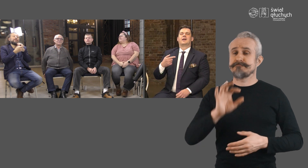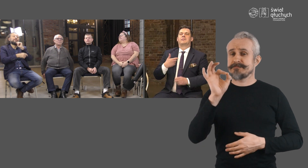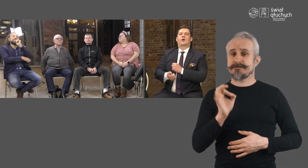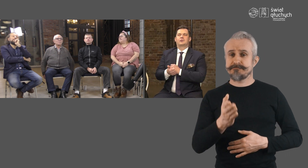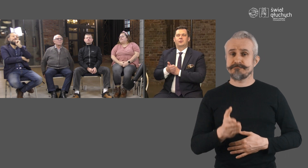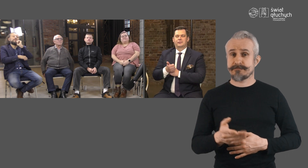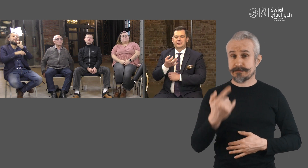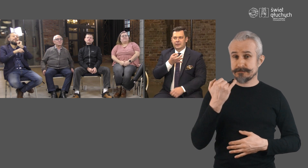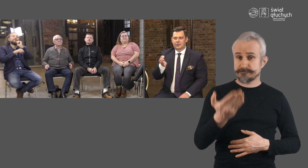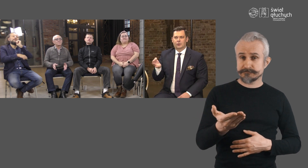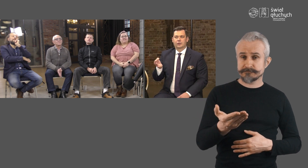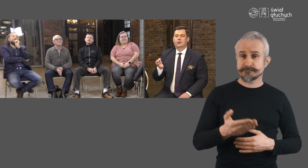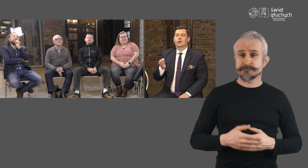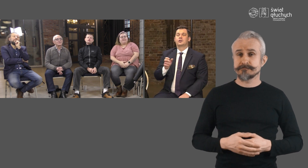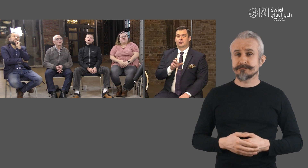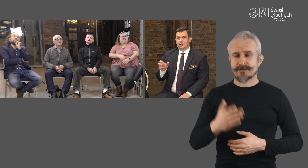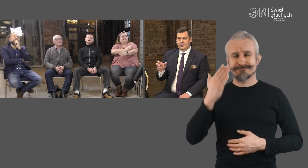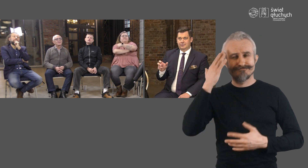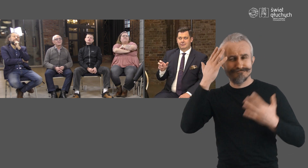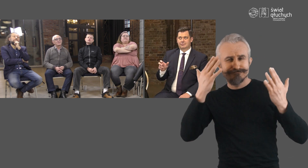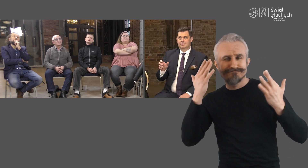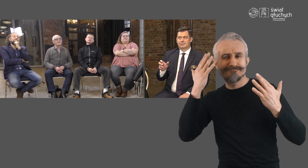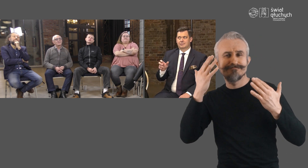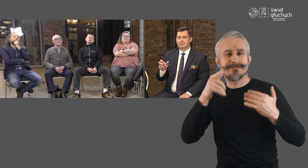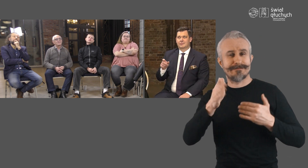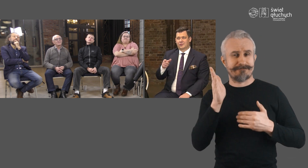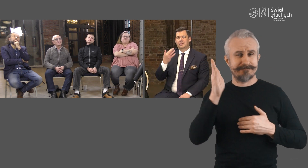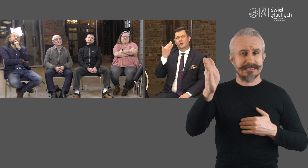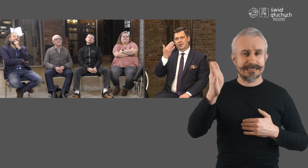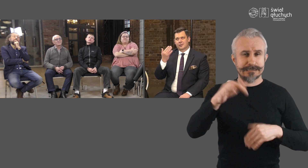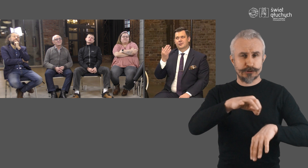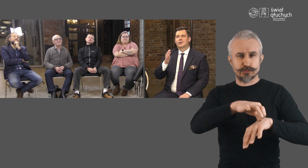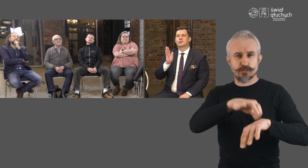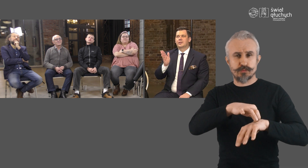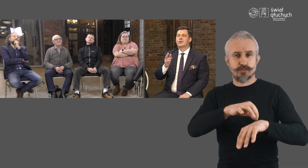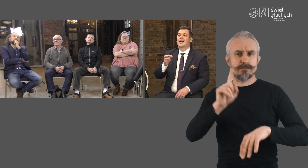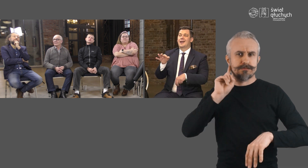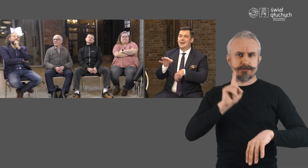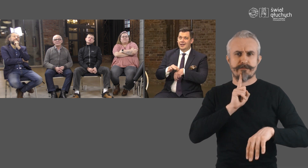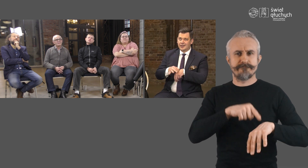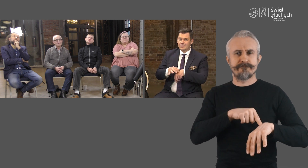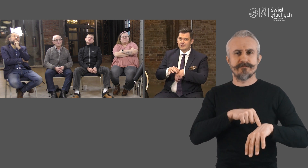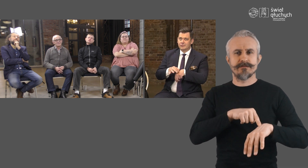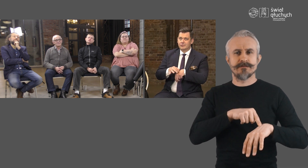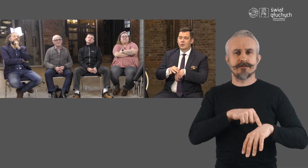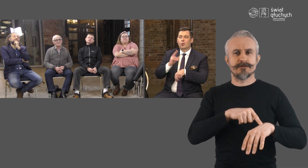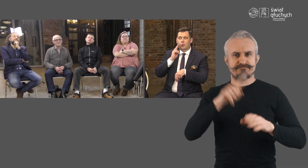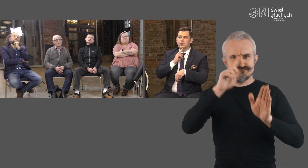Dobra. Mi chodziło w tym pytaniu o to, czy wy sobie wyobrażacie, że będzie